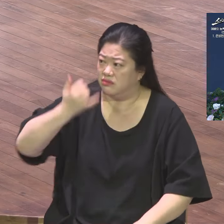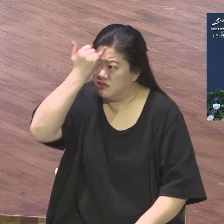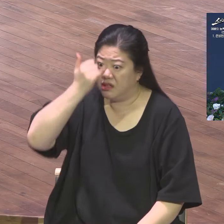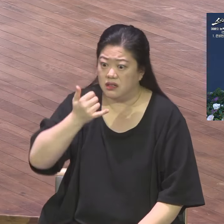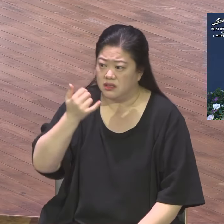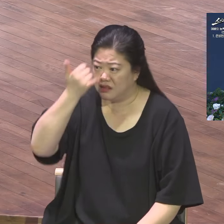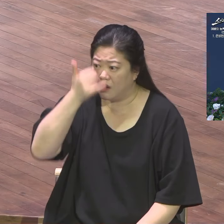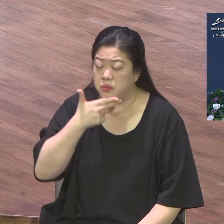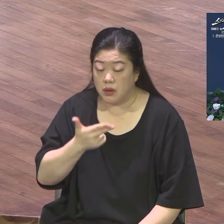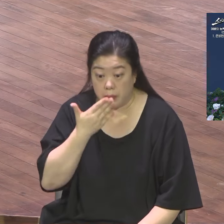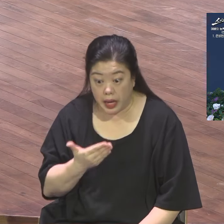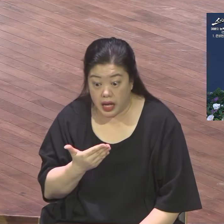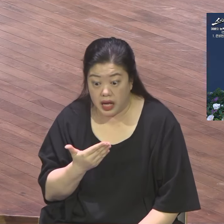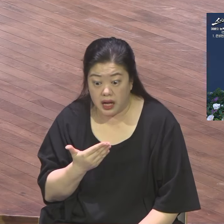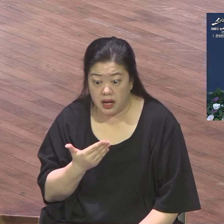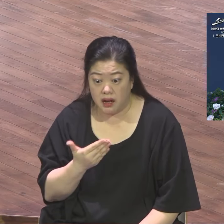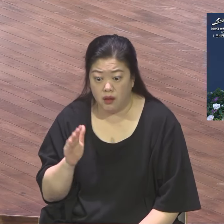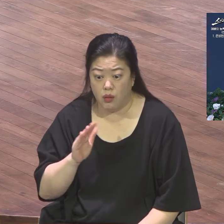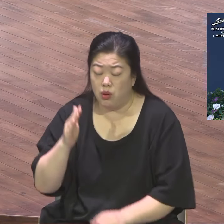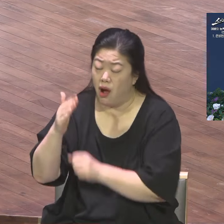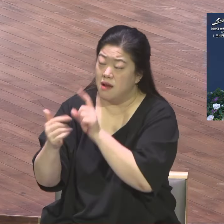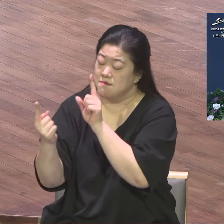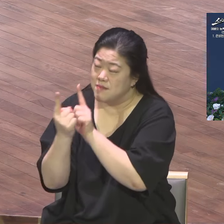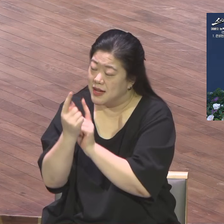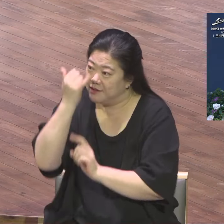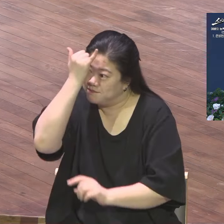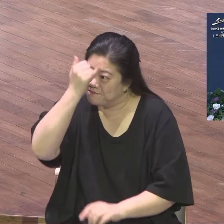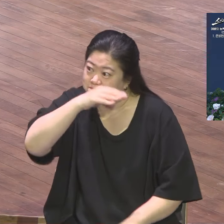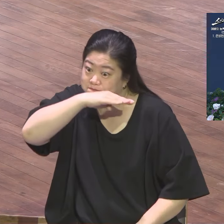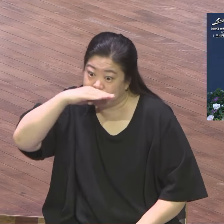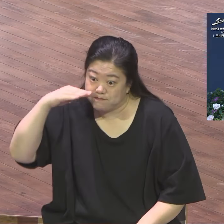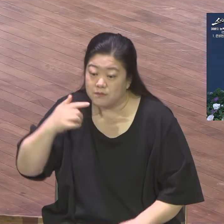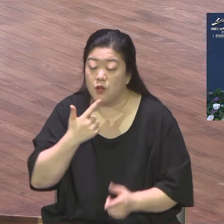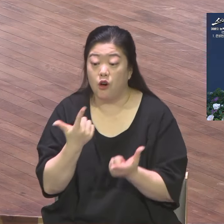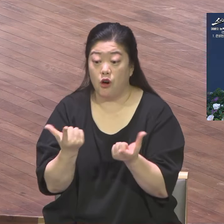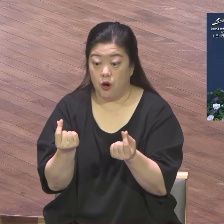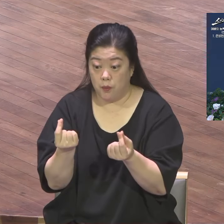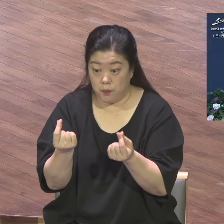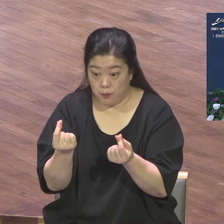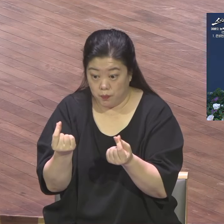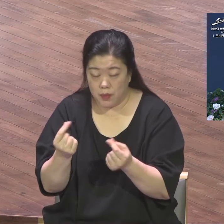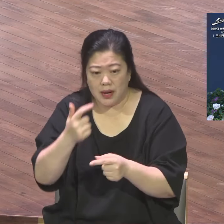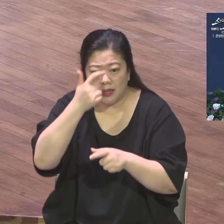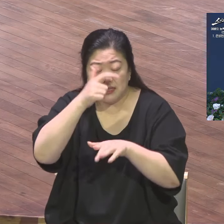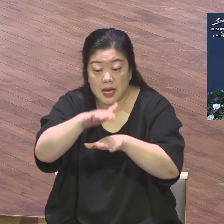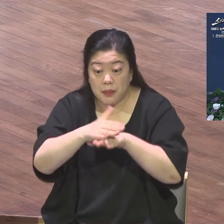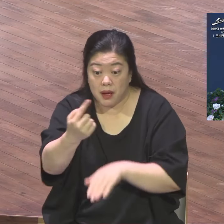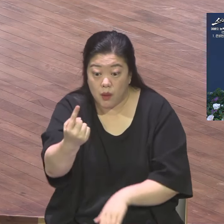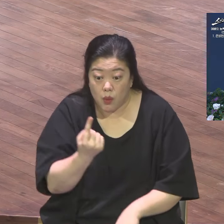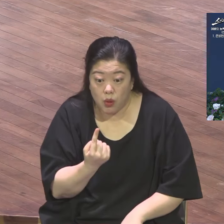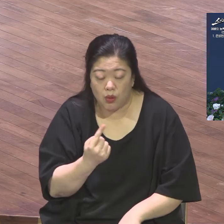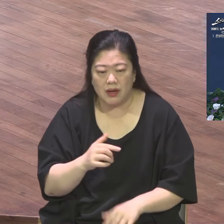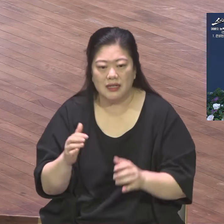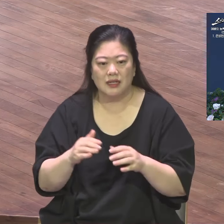교회 나올 때 사람 앞에가 아니고 사람이 알아주고 사람을, 사람이 아니라 하나님 앞에 나오는 게